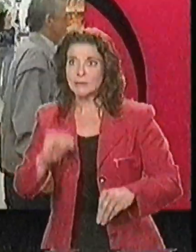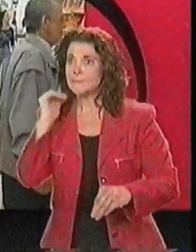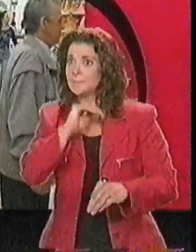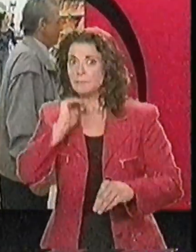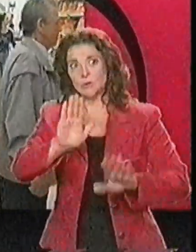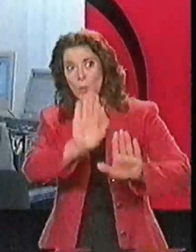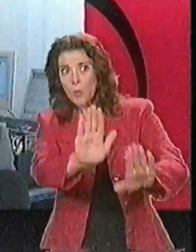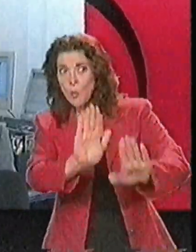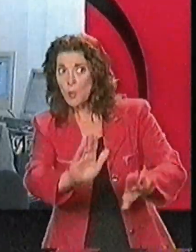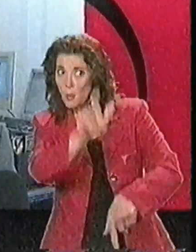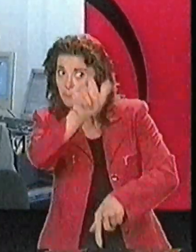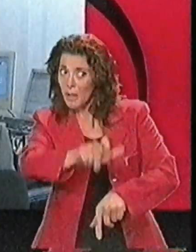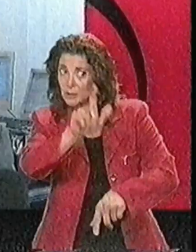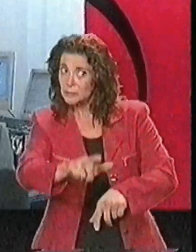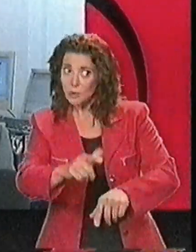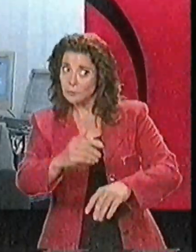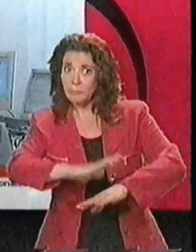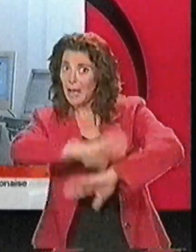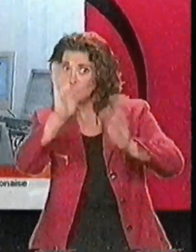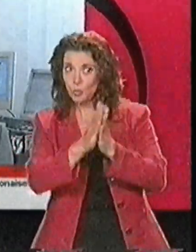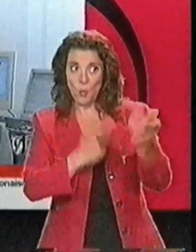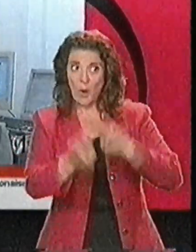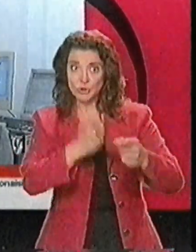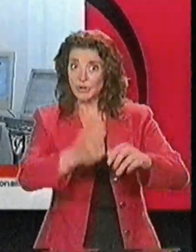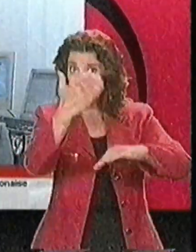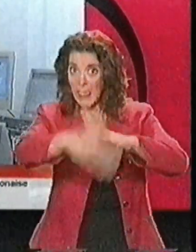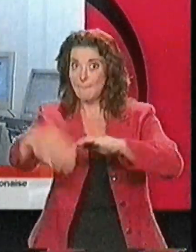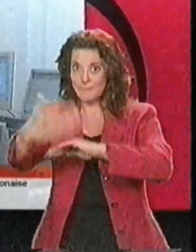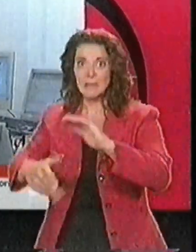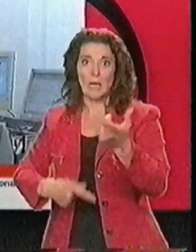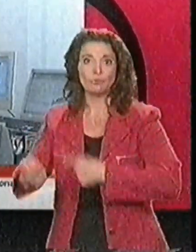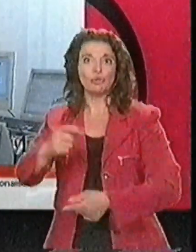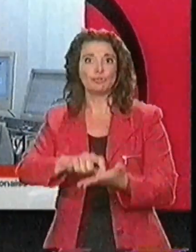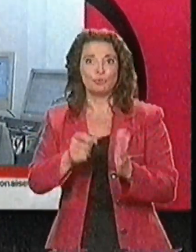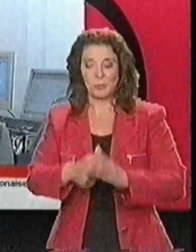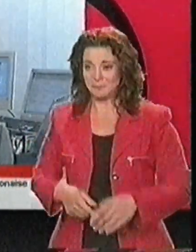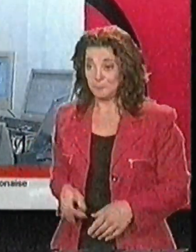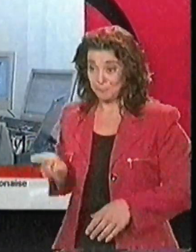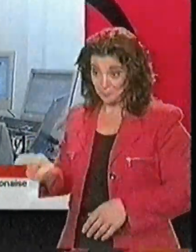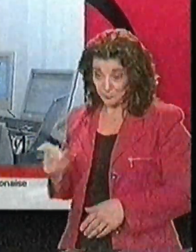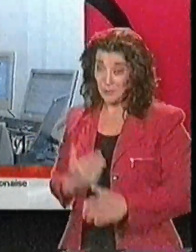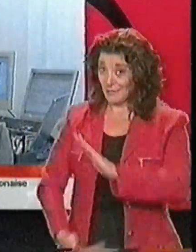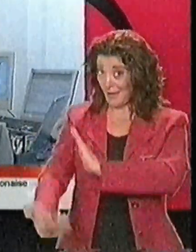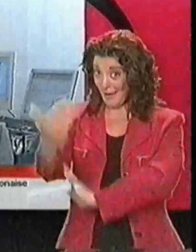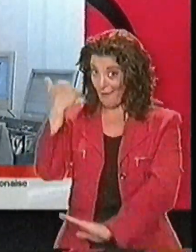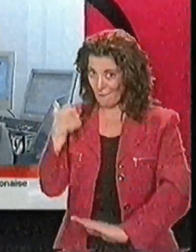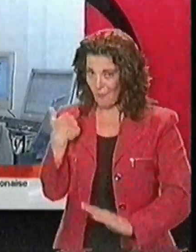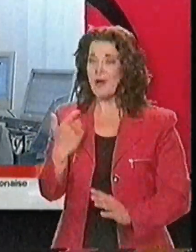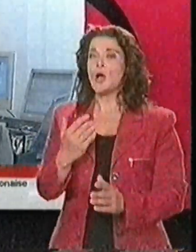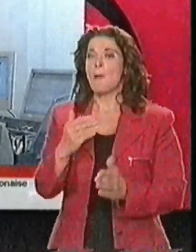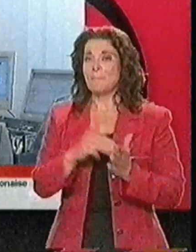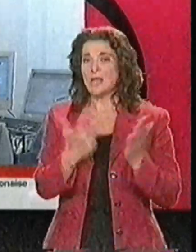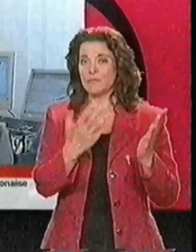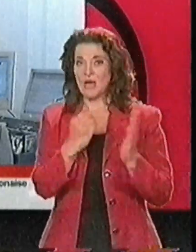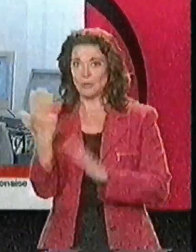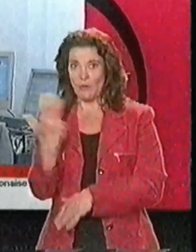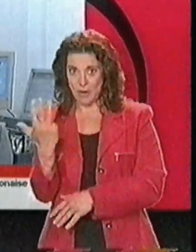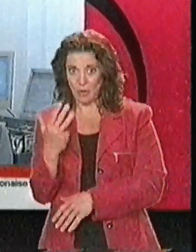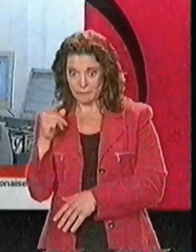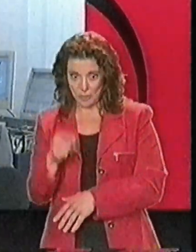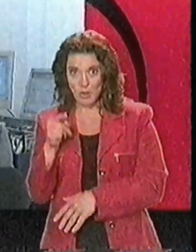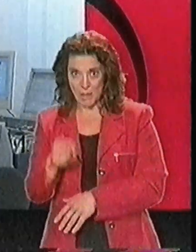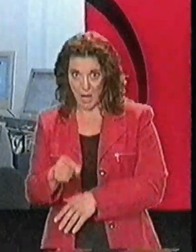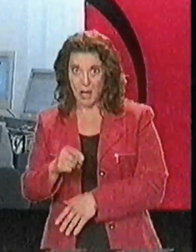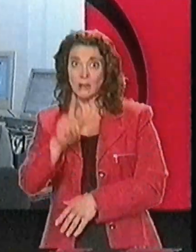d'achat. À rappeler aux gens les souvenirs de la période d'avant 89, d'avant les changements, le temps où l'achat de sucre était